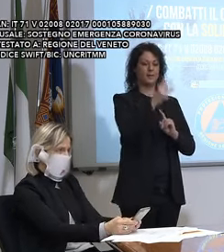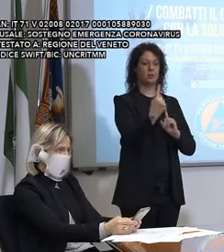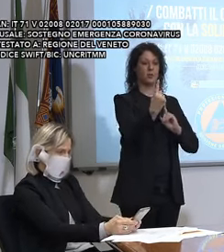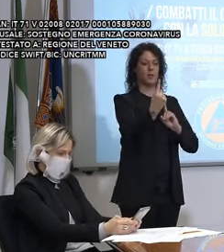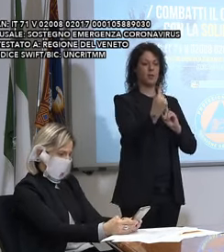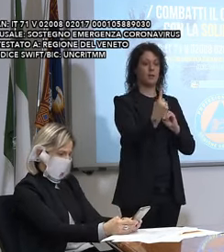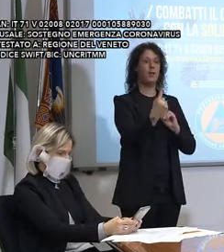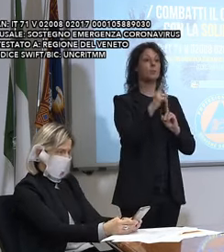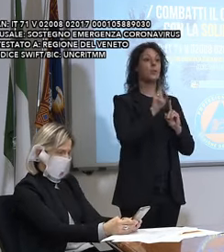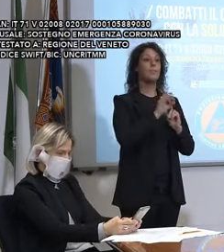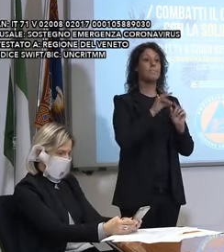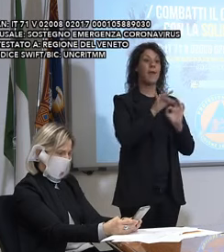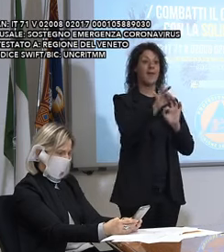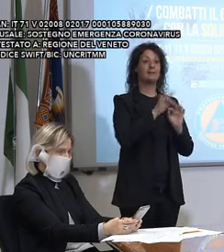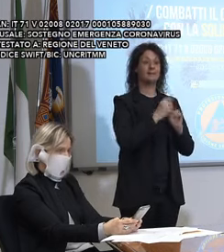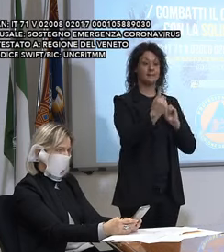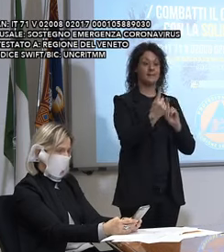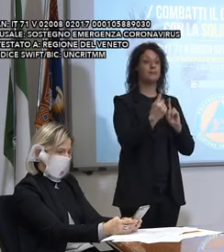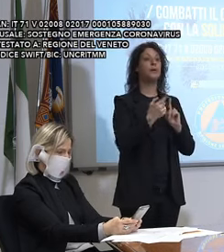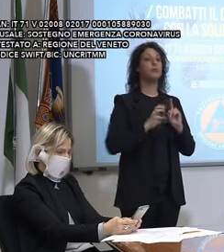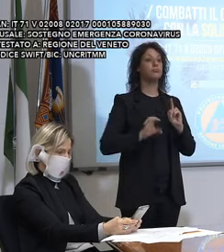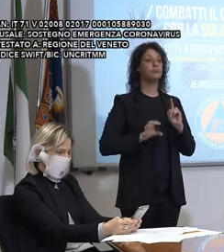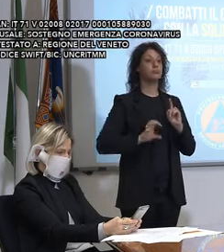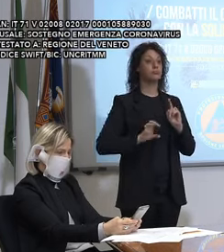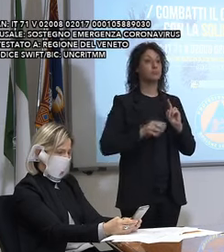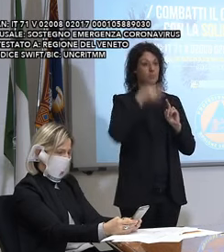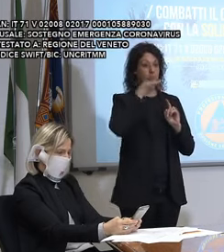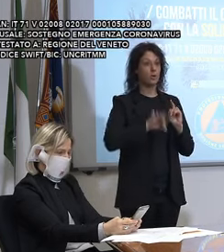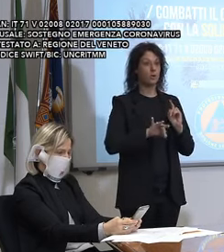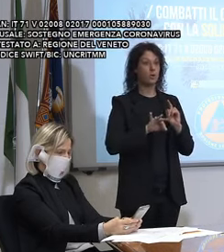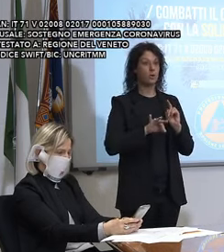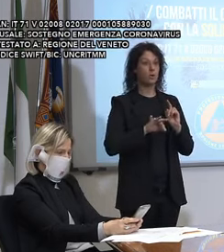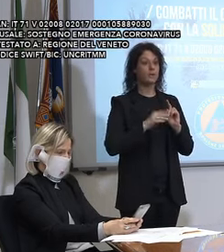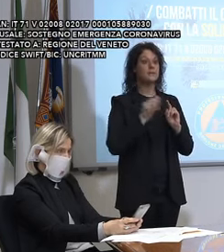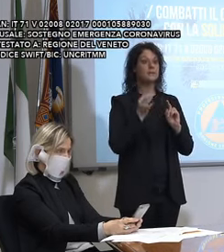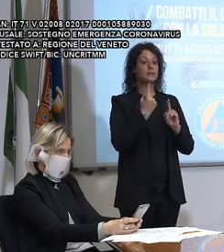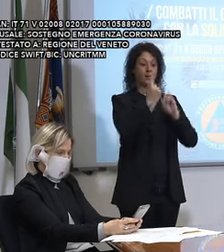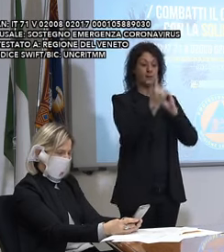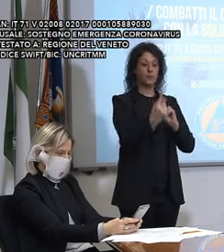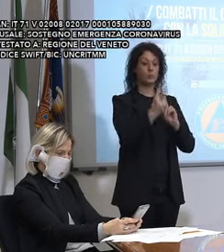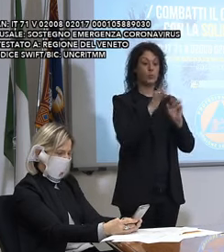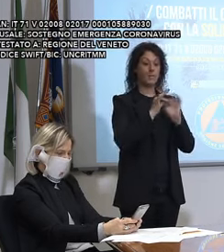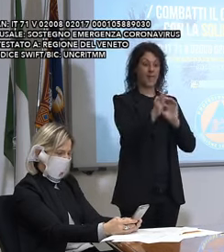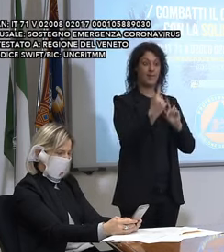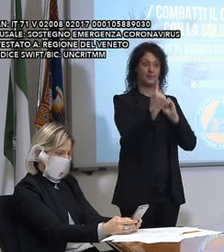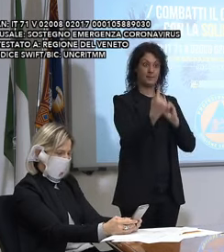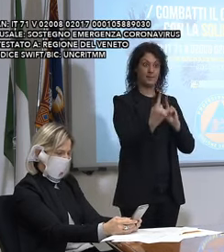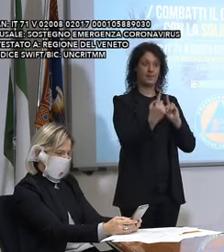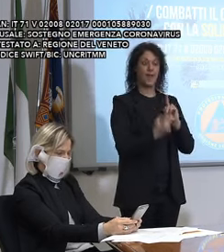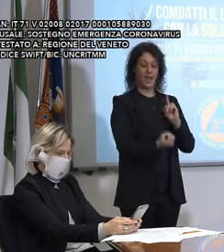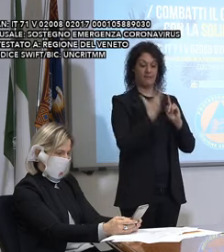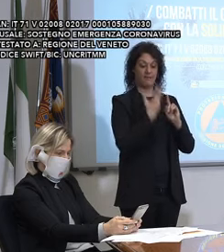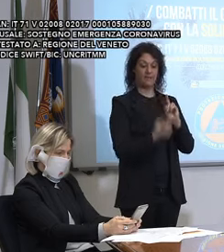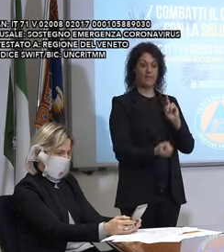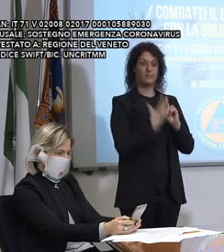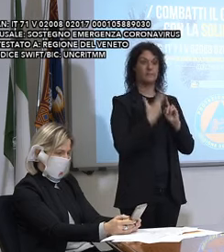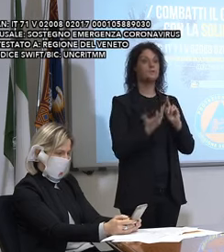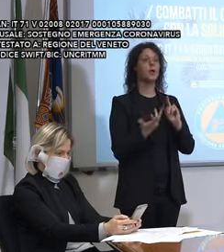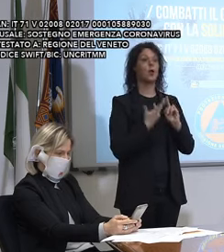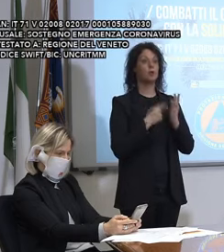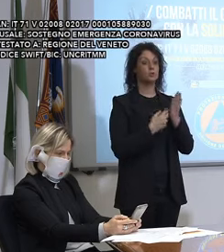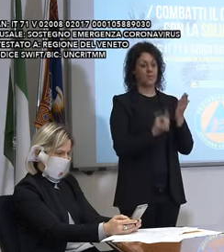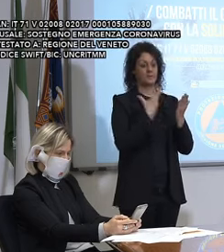ma sotto nei 2 metri il Bluetooth lancia il segnale a 2 metri un quarto d'ora, a 2 metri